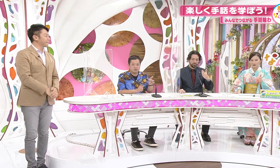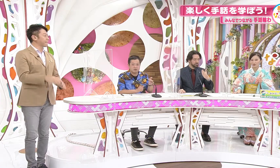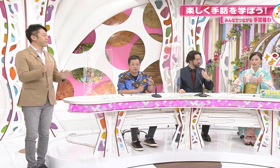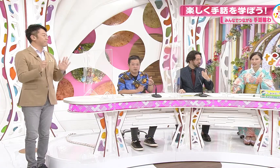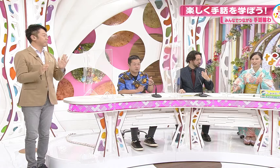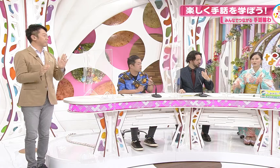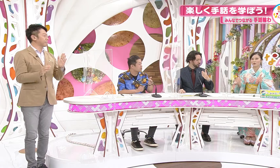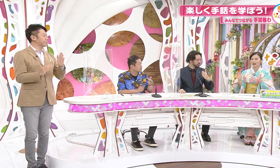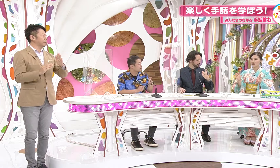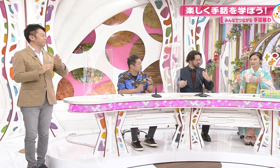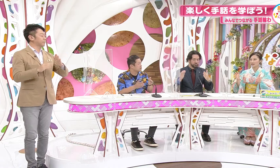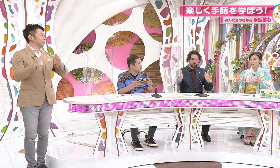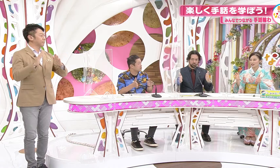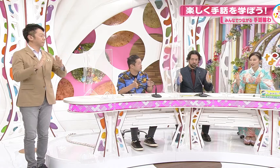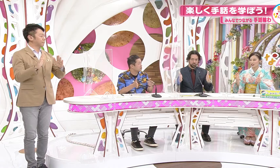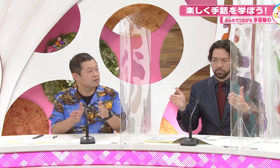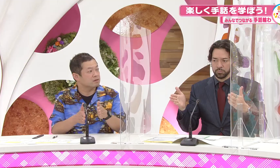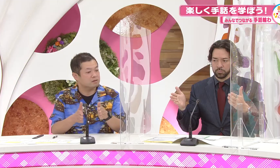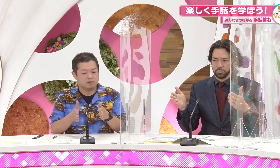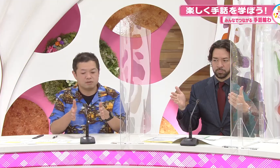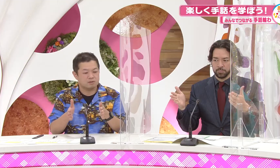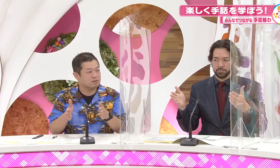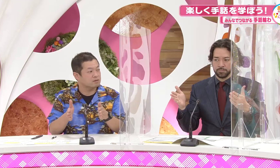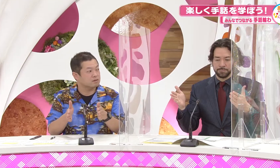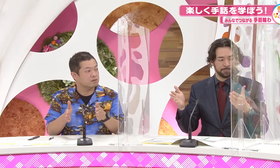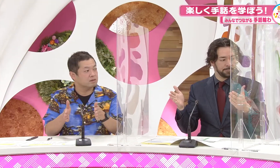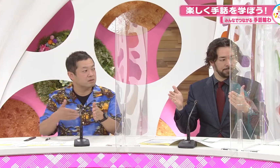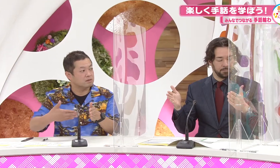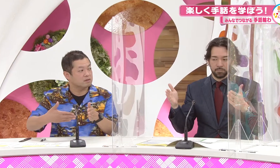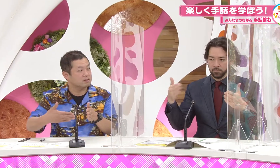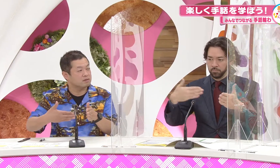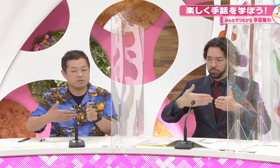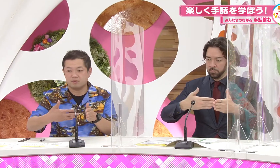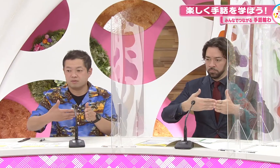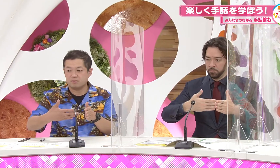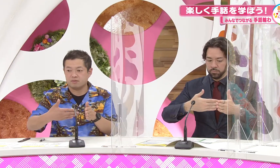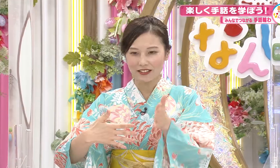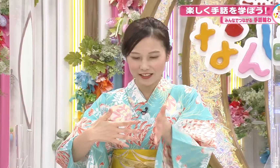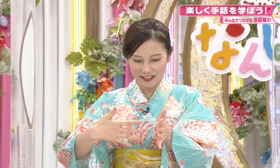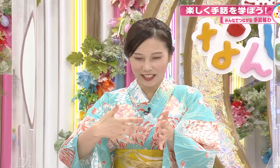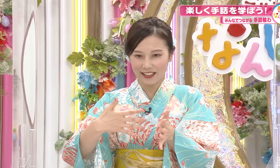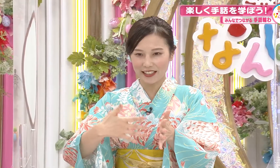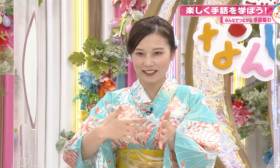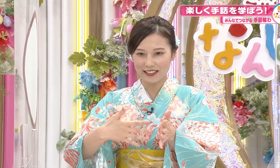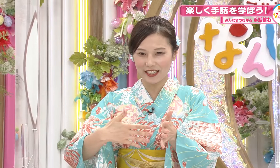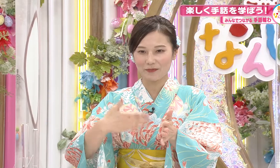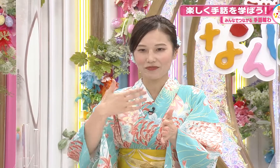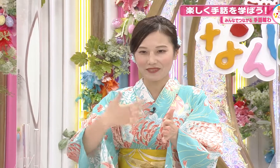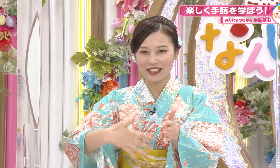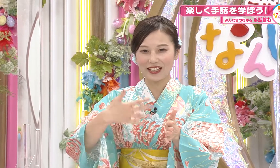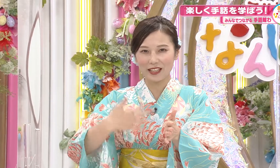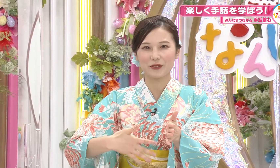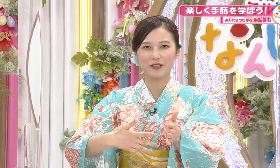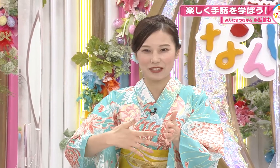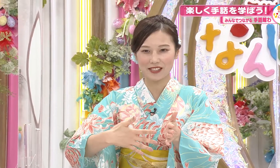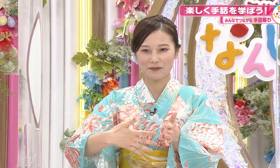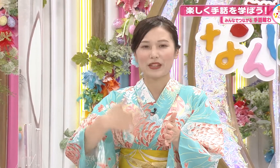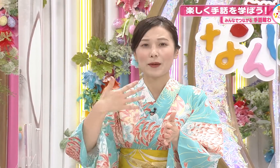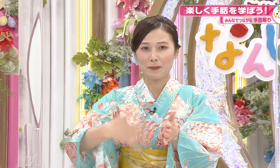右手もパーなんですが、うん、垂直に向けて、うん、左手にはくっつけない位置で2回振ります。まだ、